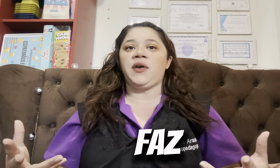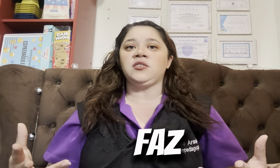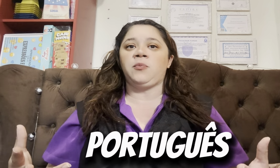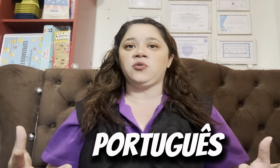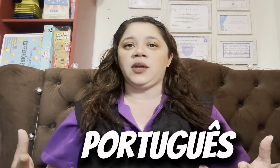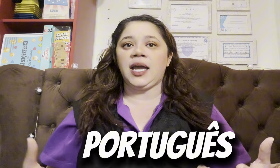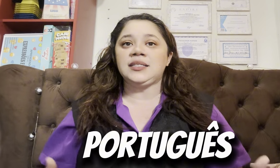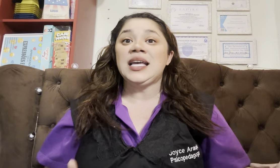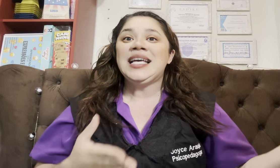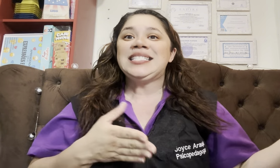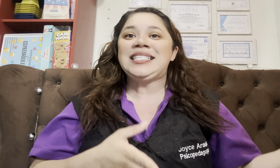no português